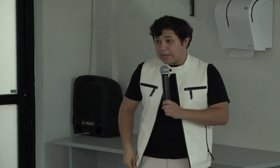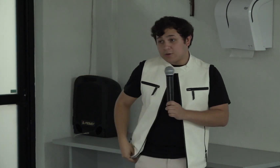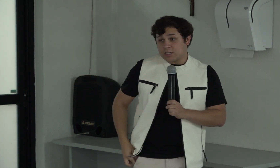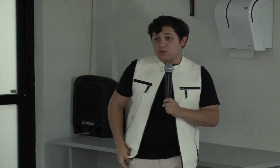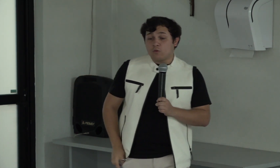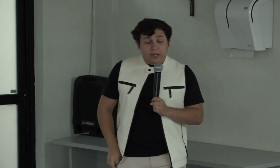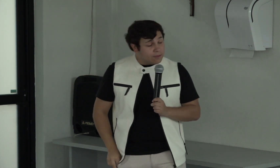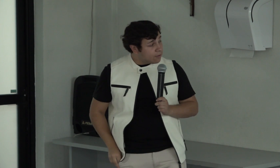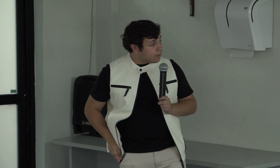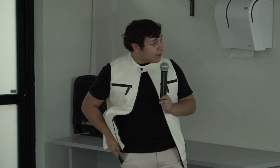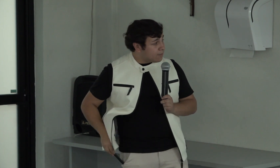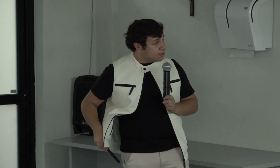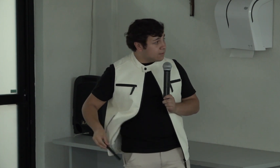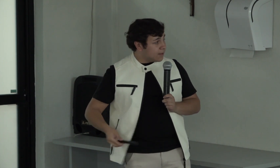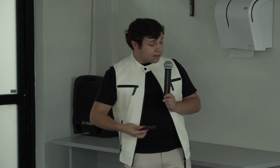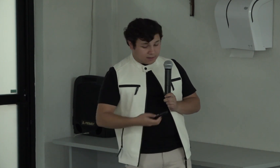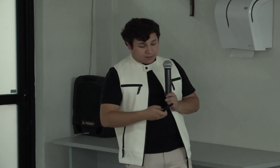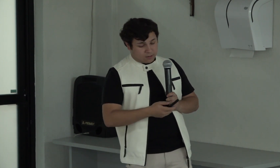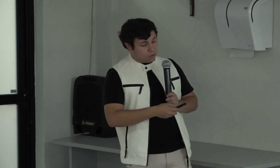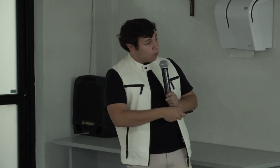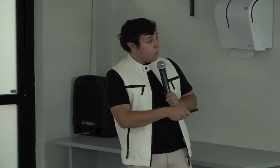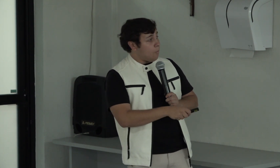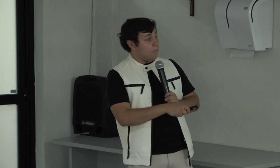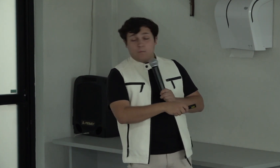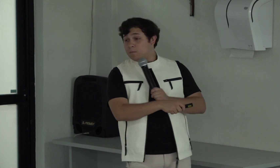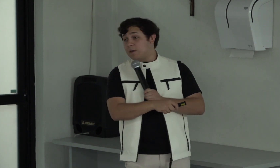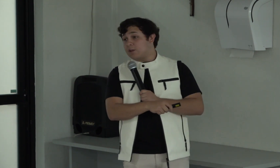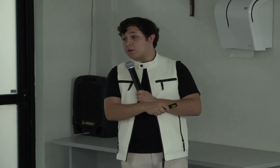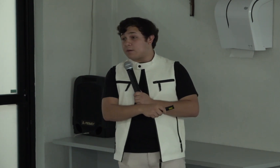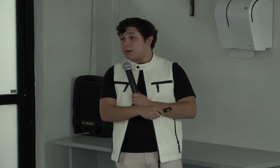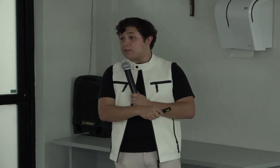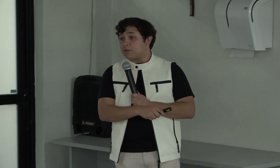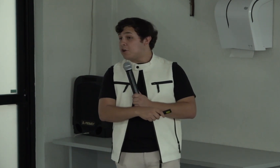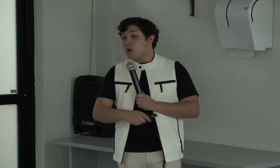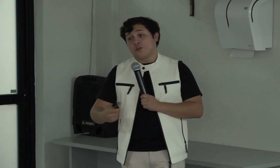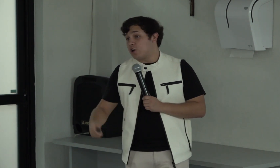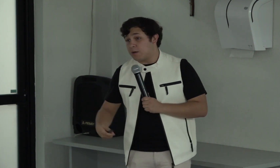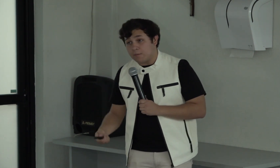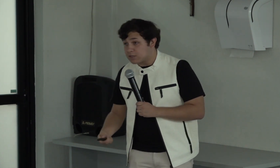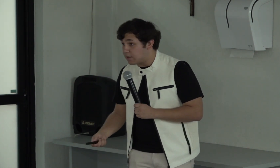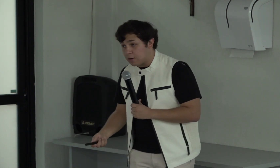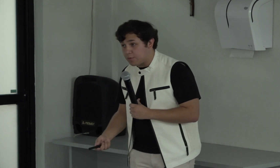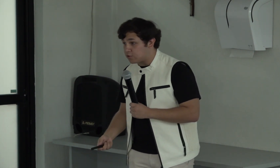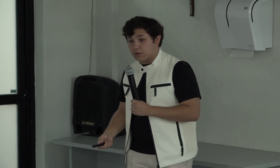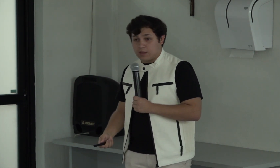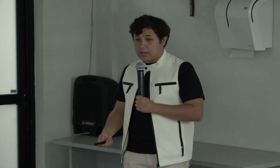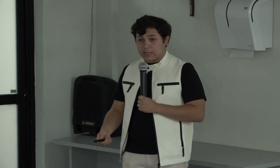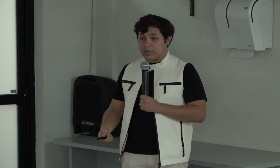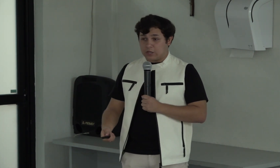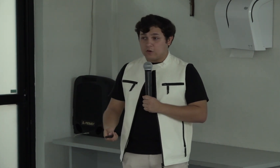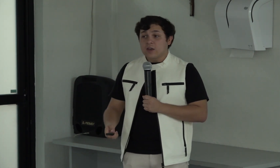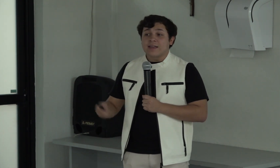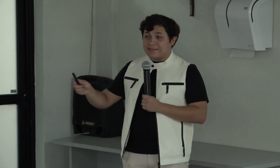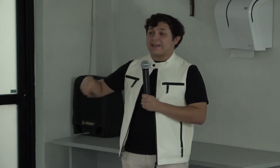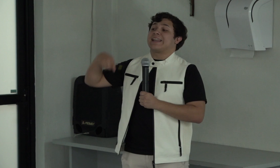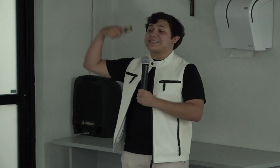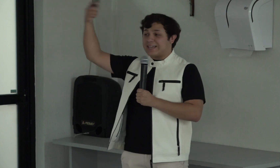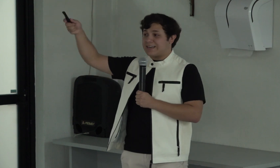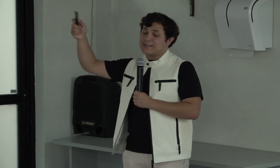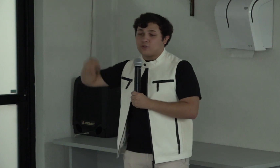si nunca dejamos de ver como médico rehabilitador, no le vamos a dar oportunidad a ese niño de crecer en todos